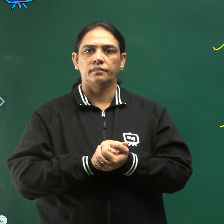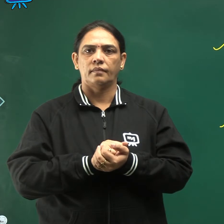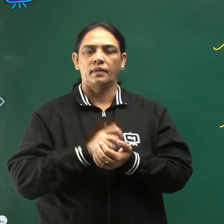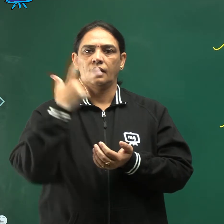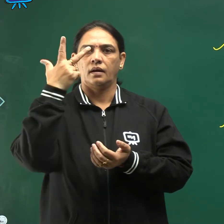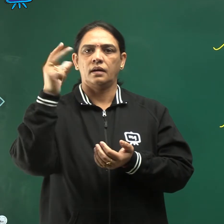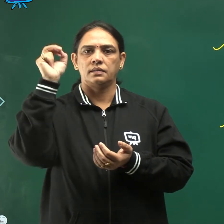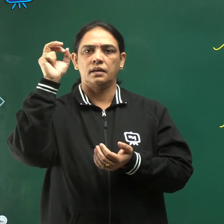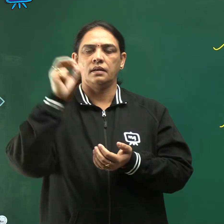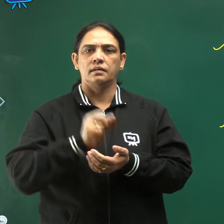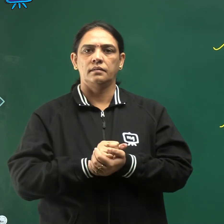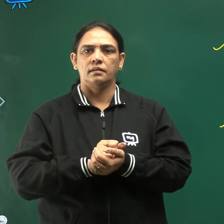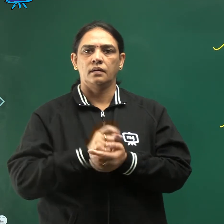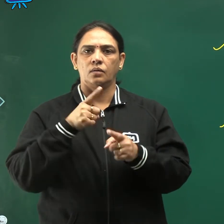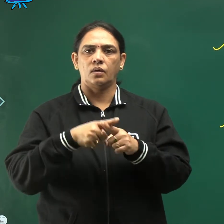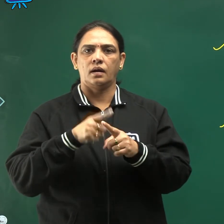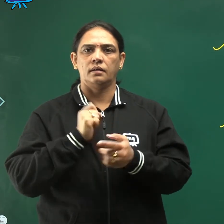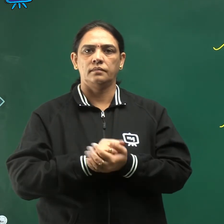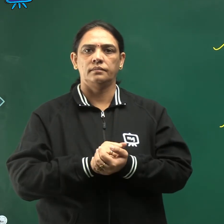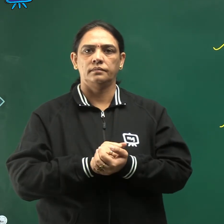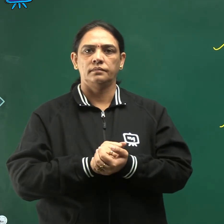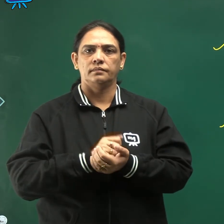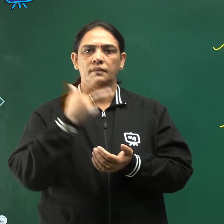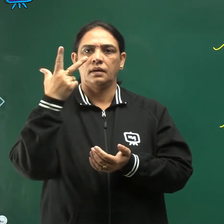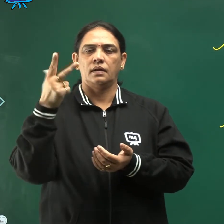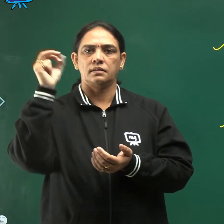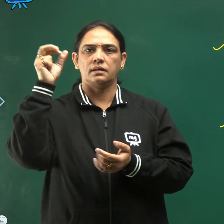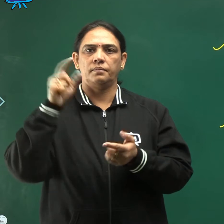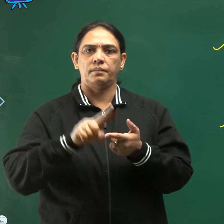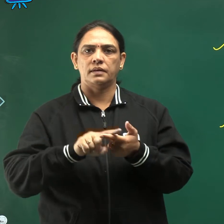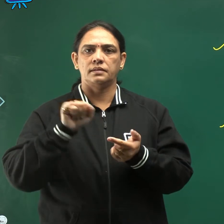80 गुणा 80 + 6